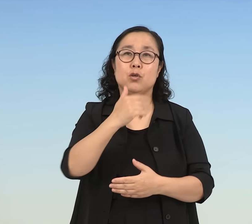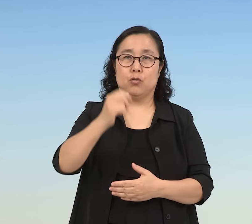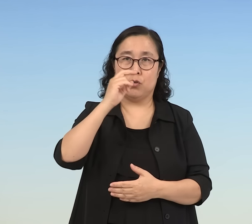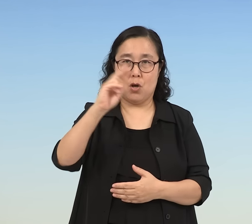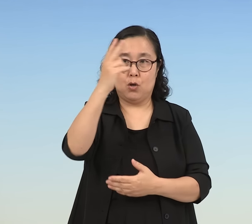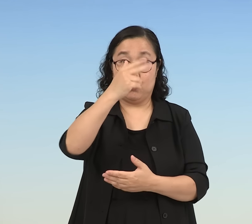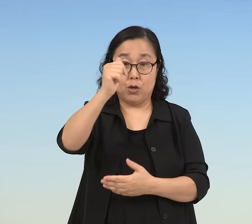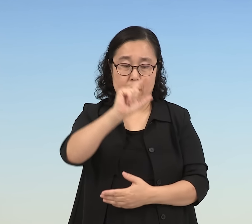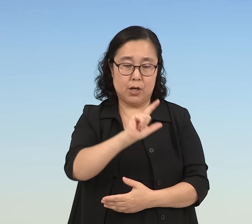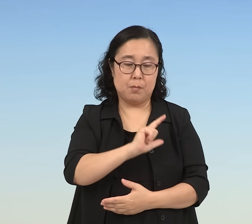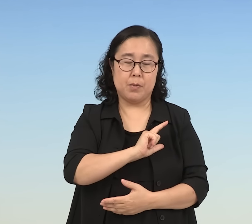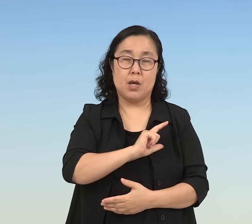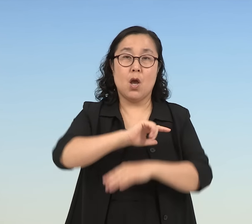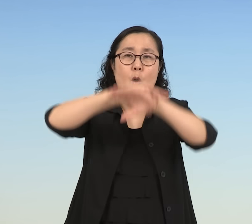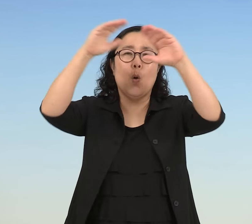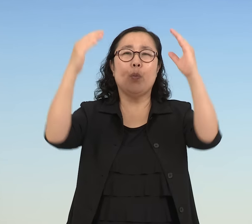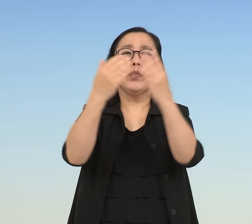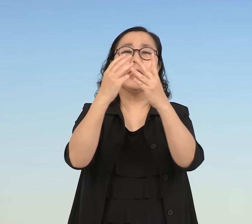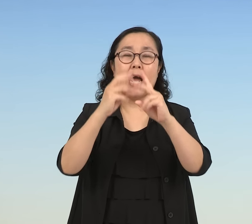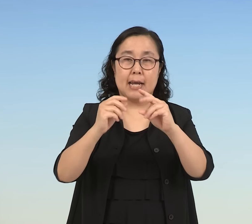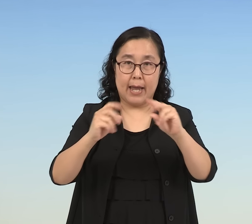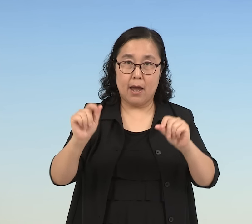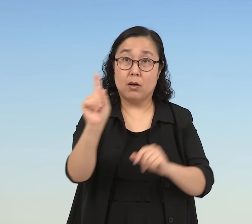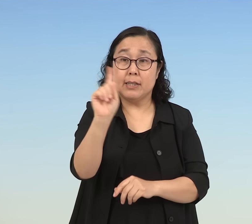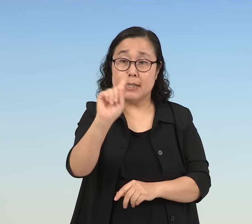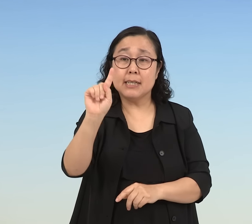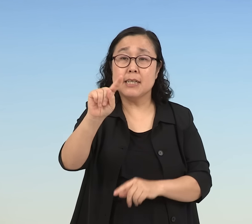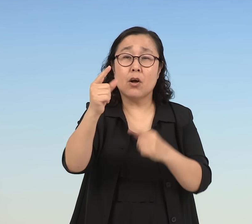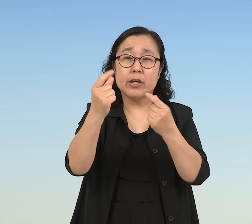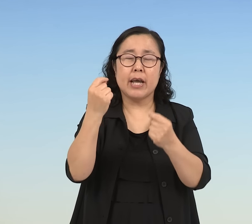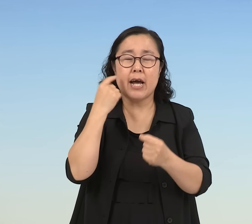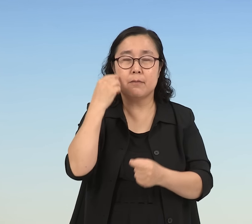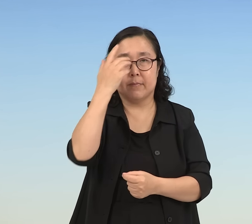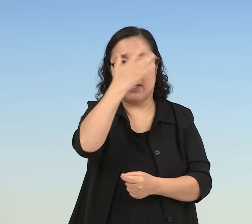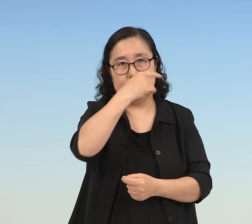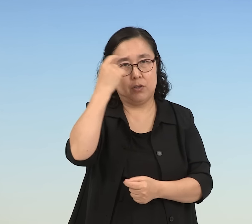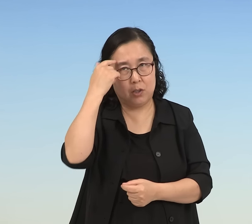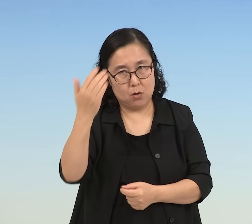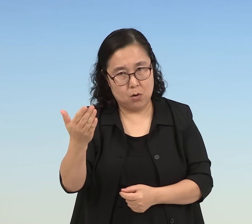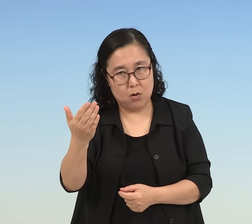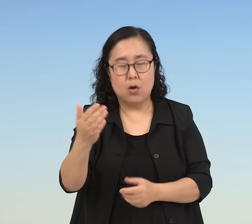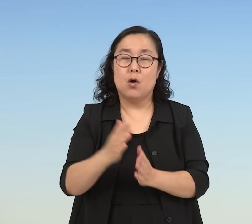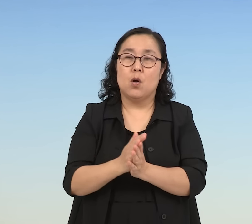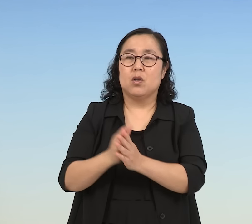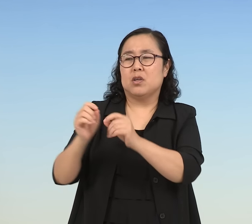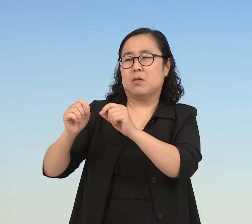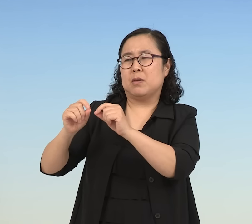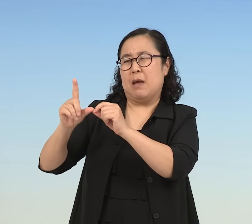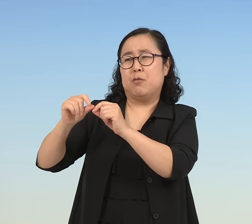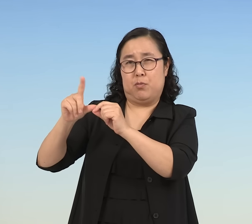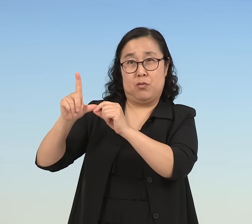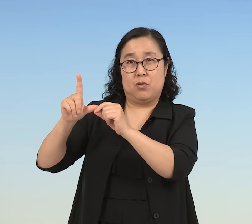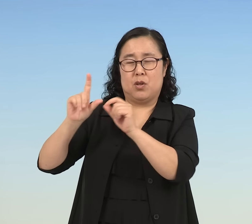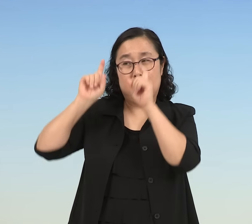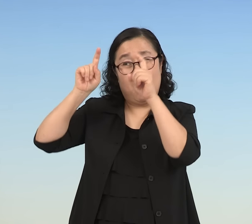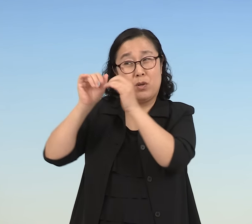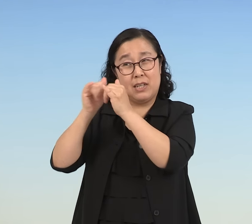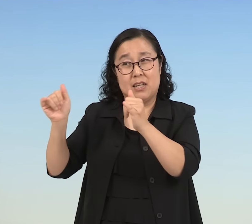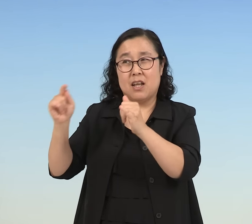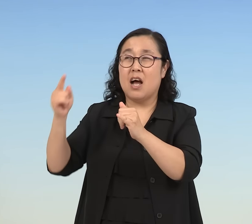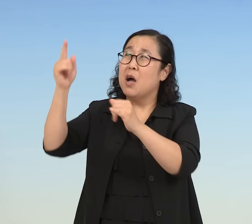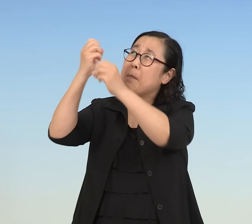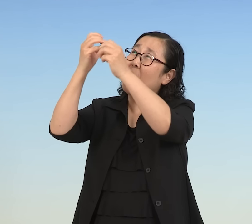주의 이름이 온 땅에 어찌 그리 아름다운지요. 지금 대부분의 목동들은 야, 저